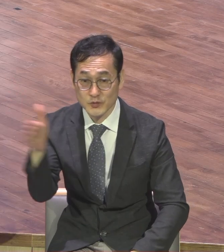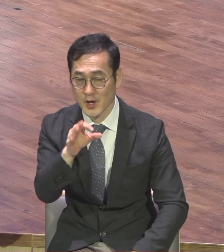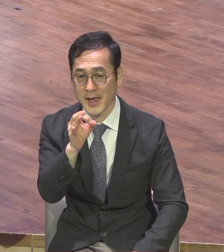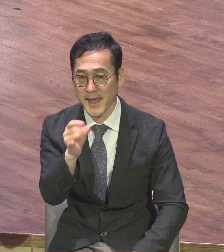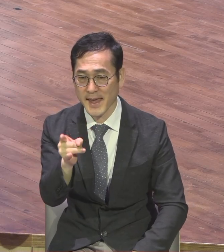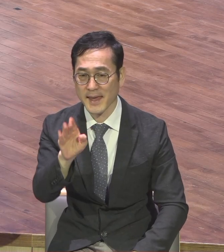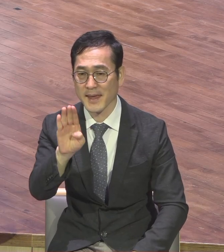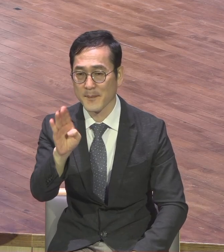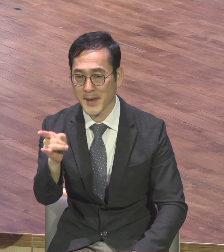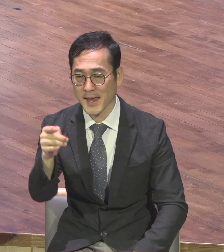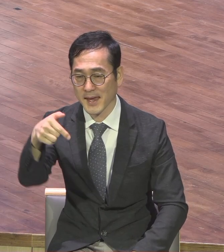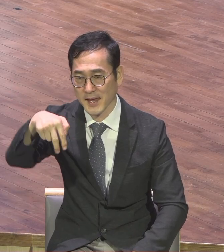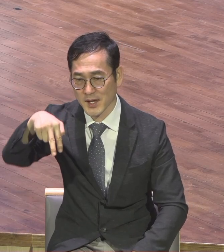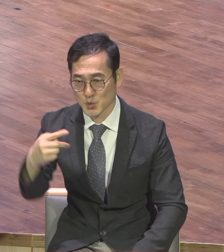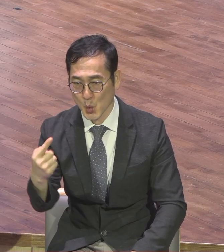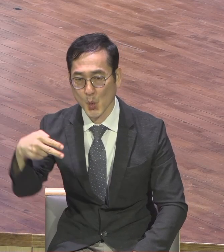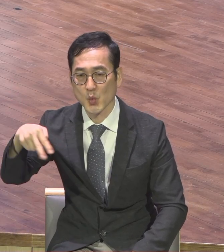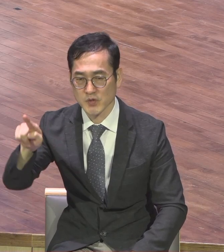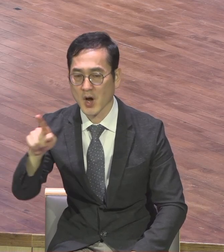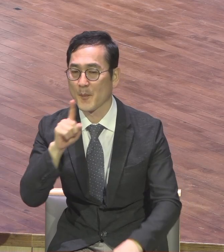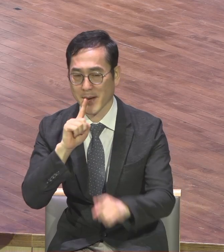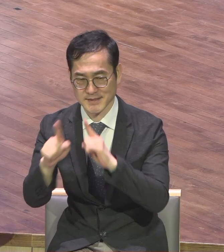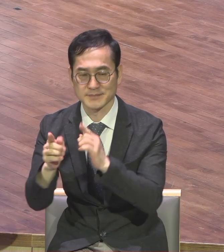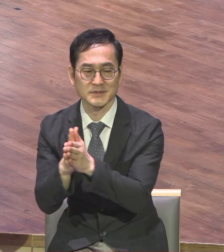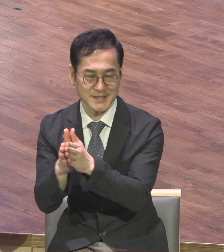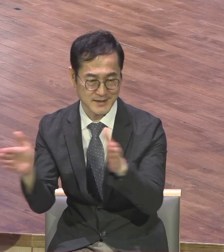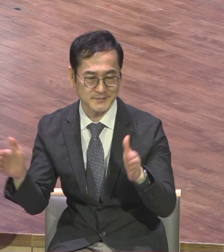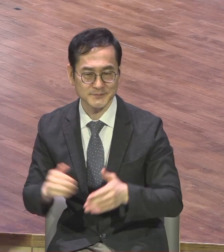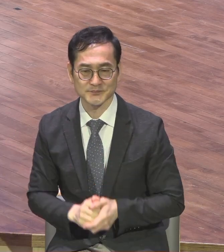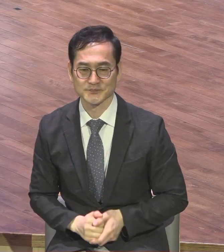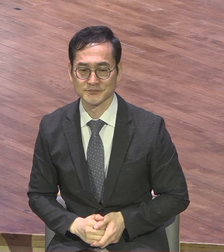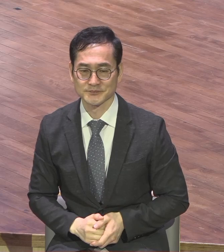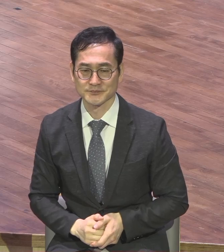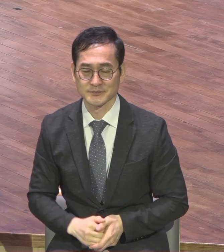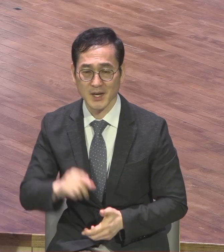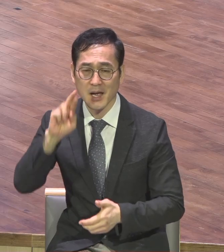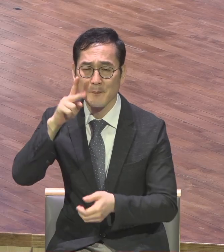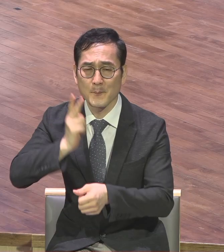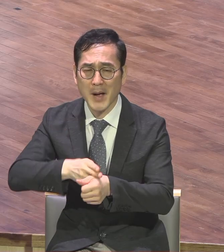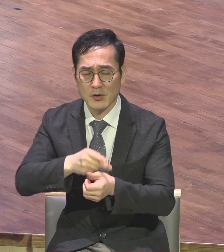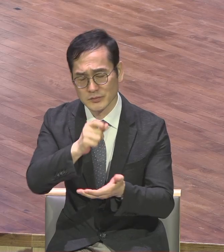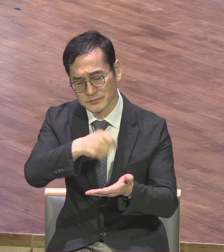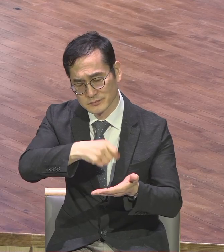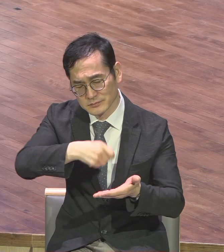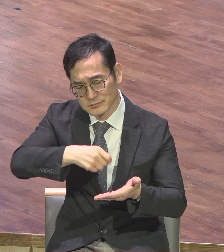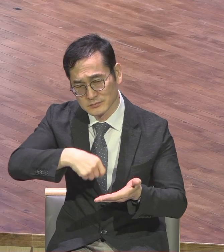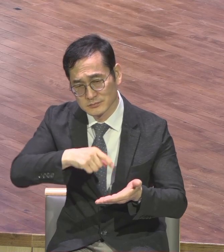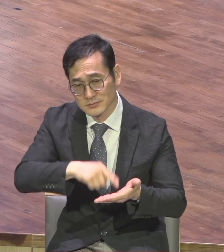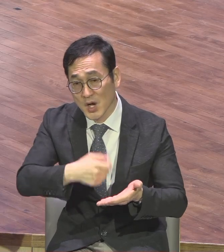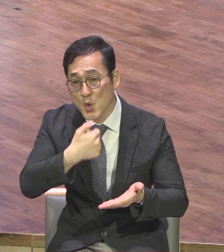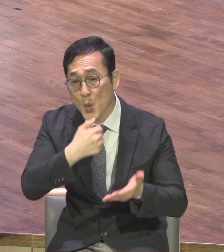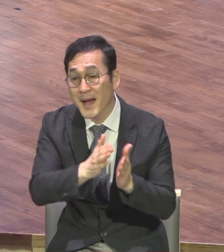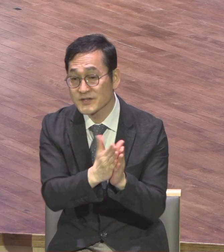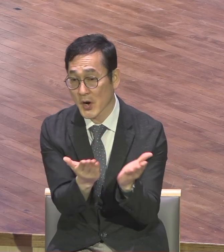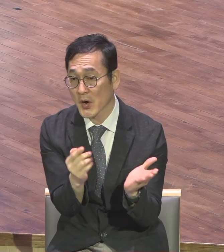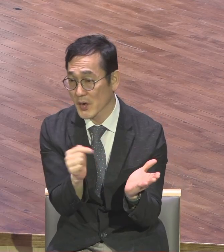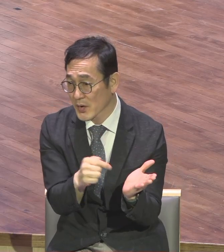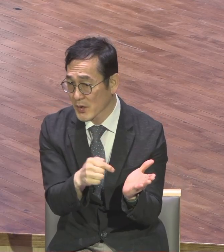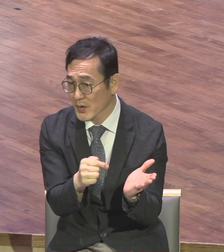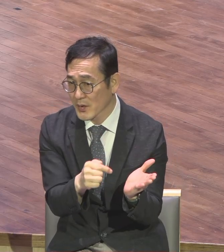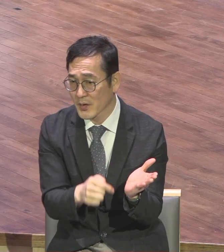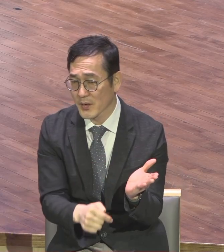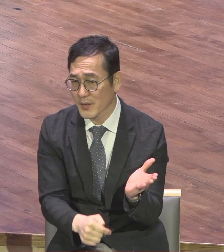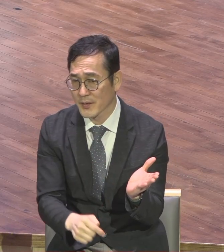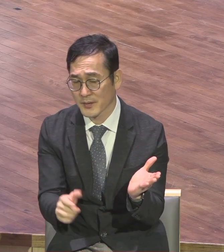말씀을 살펴보겠습니다. 사도 바울이 기록한 이 로마서의 말씀을